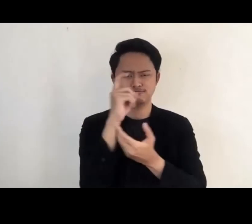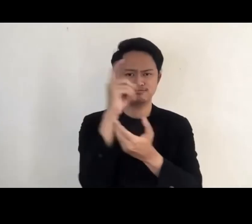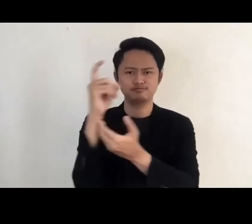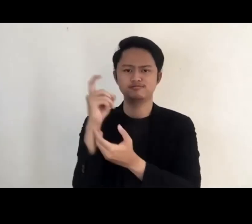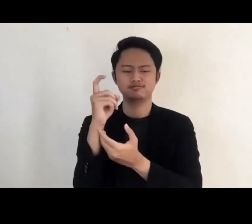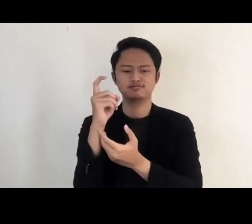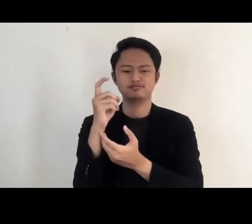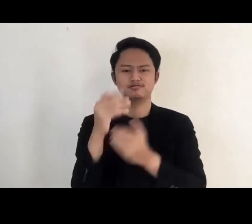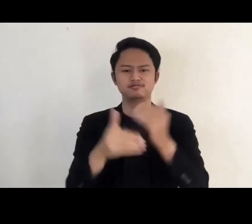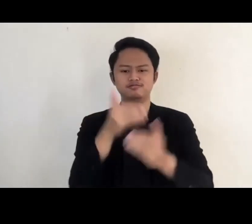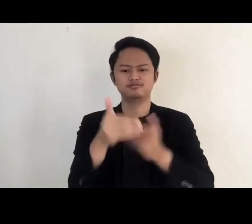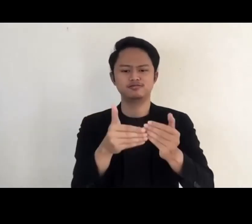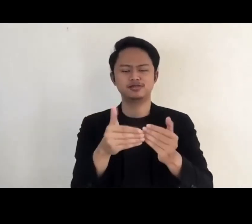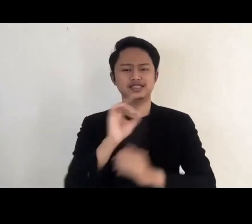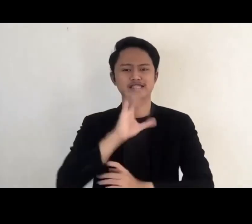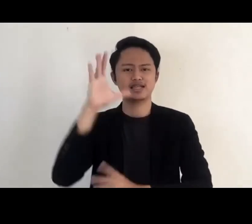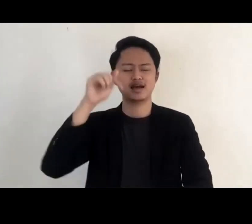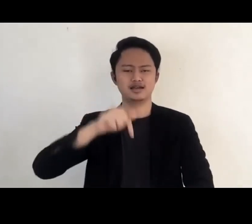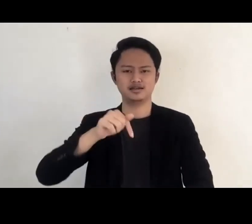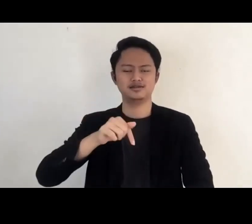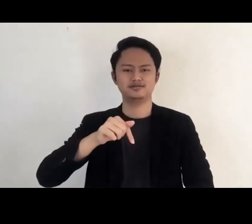kita lakukan siang hari ini